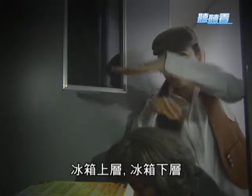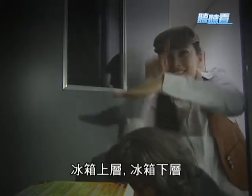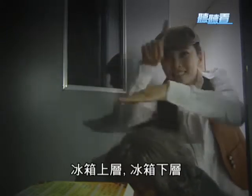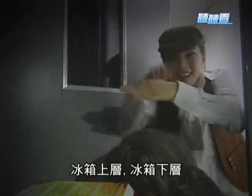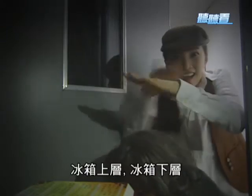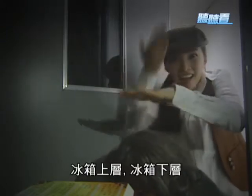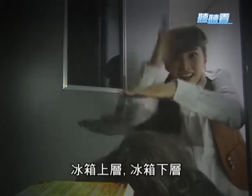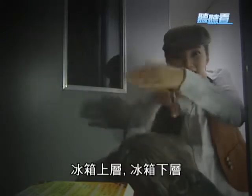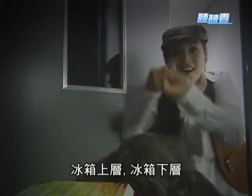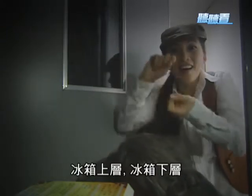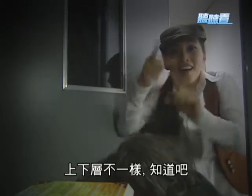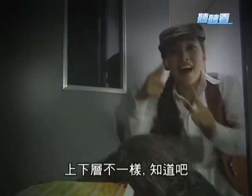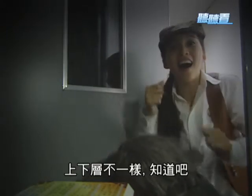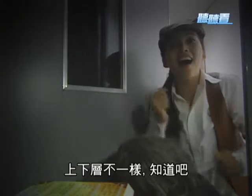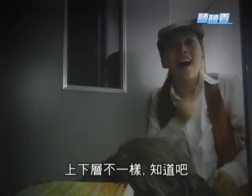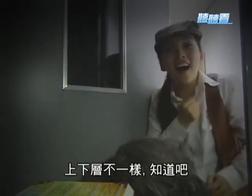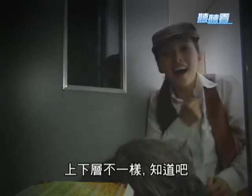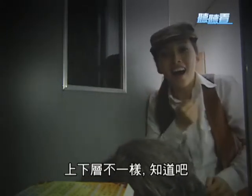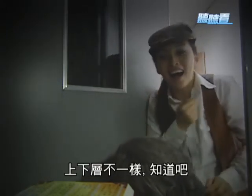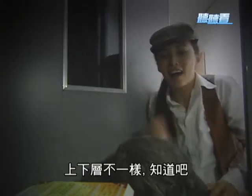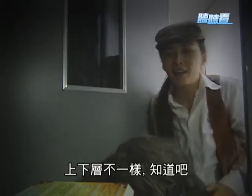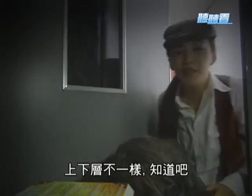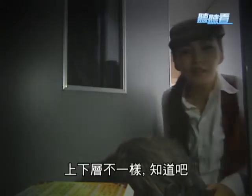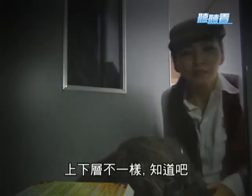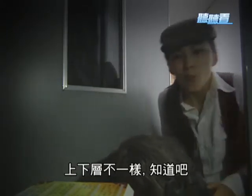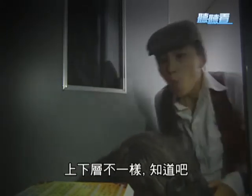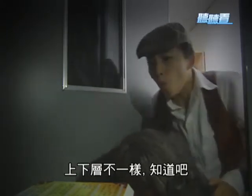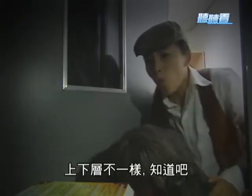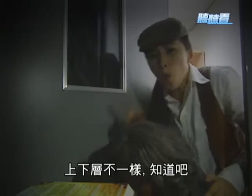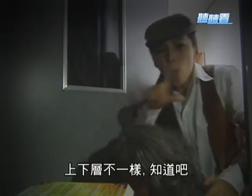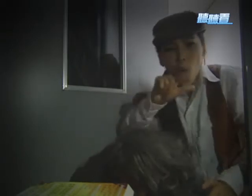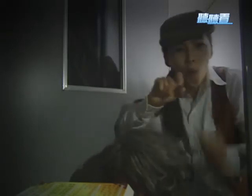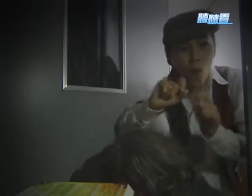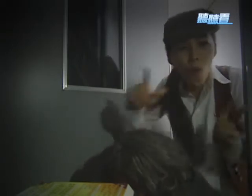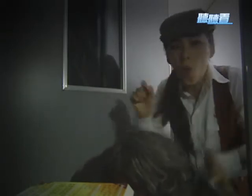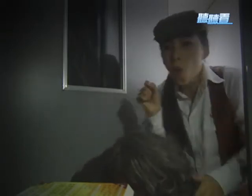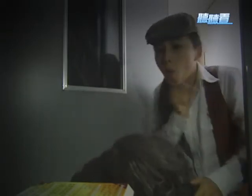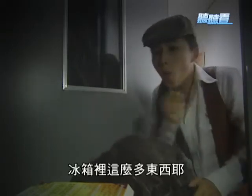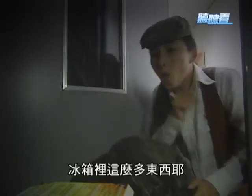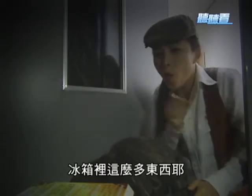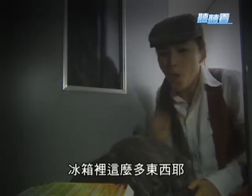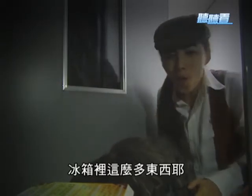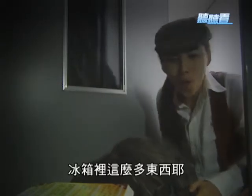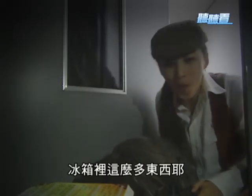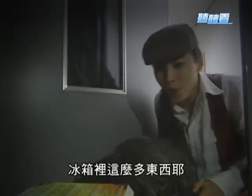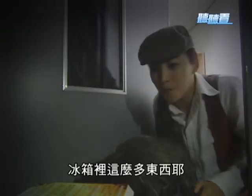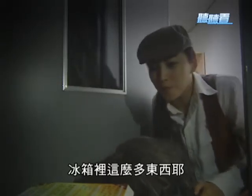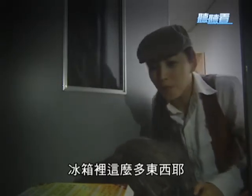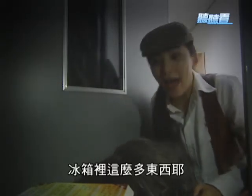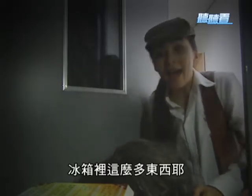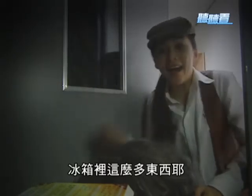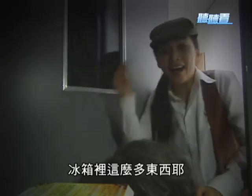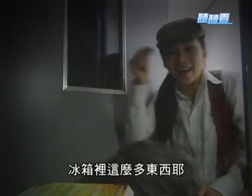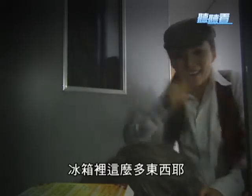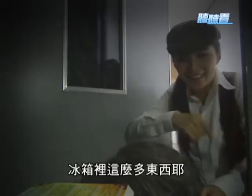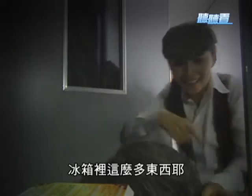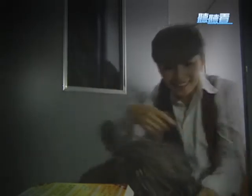下层，上下层不一样，知道吧？哦，冰箱里这么多东西，